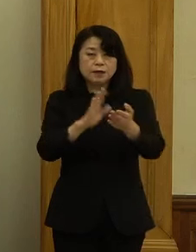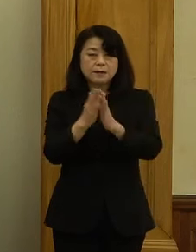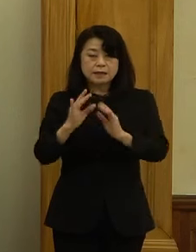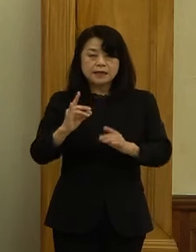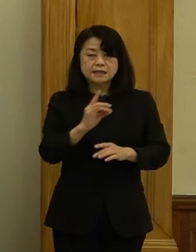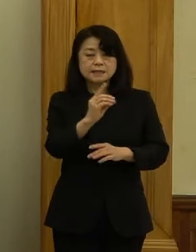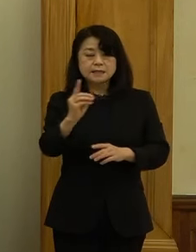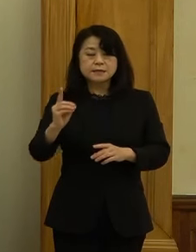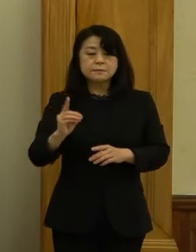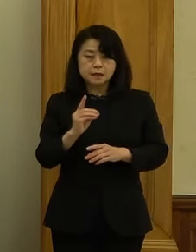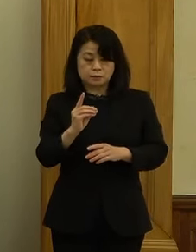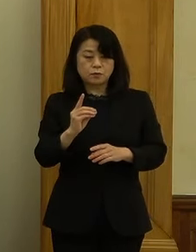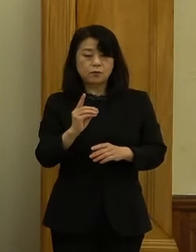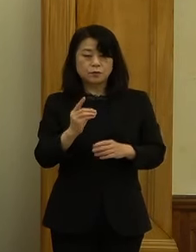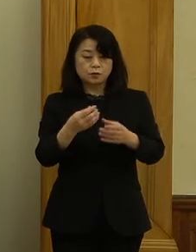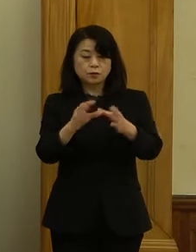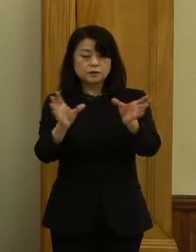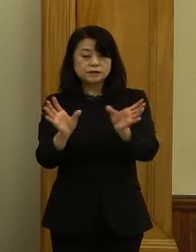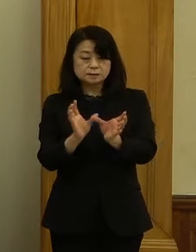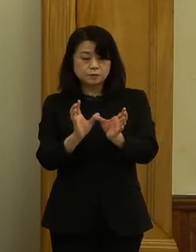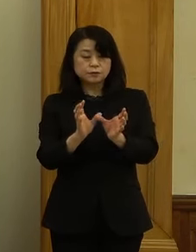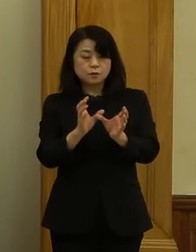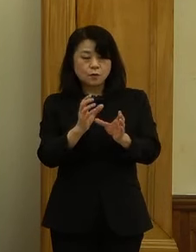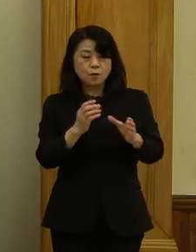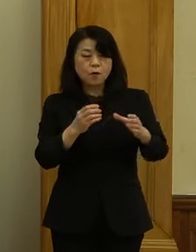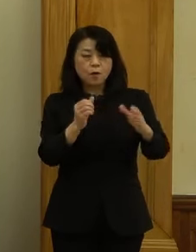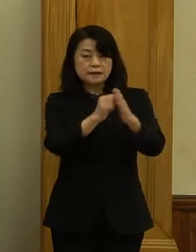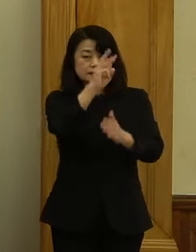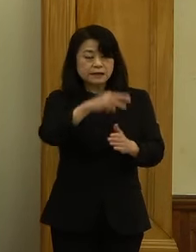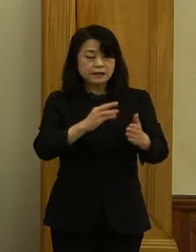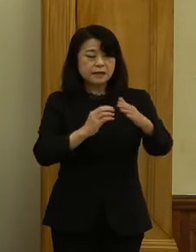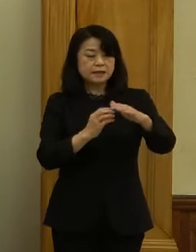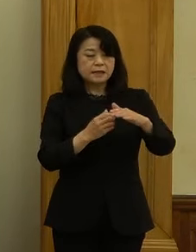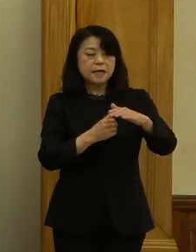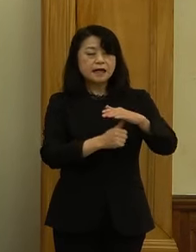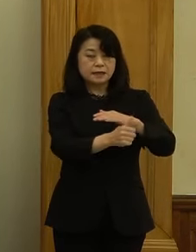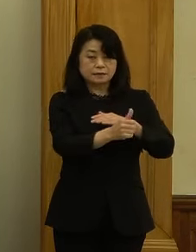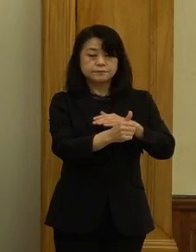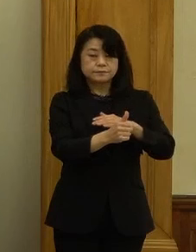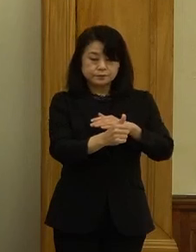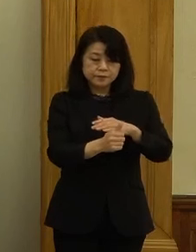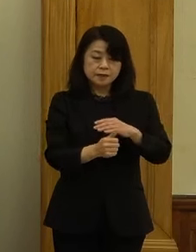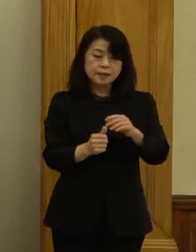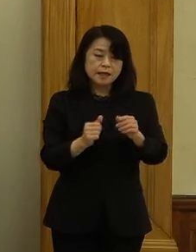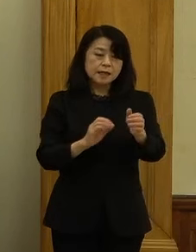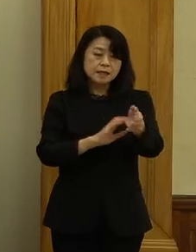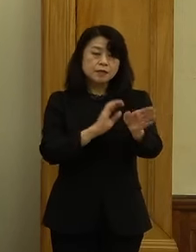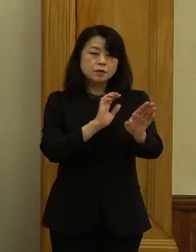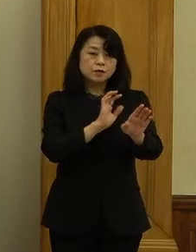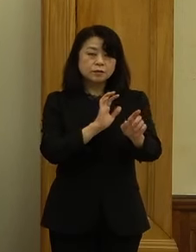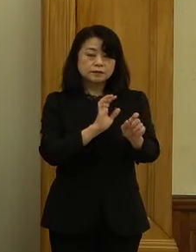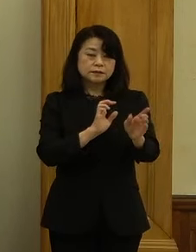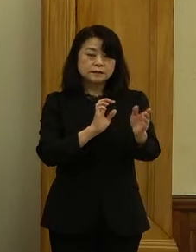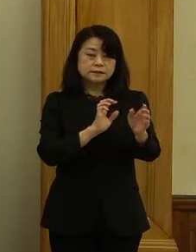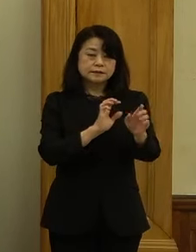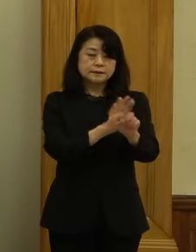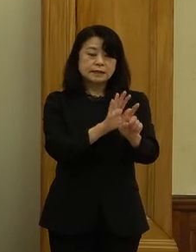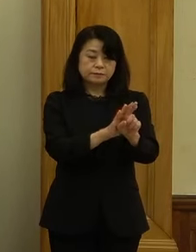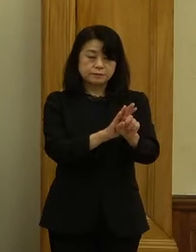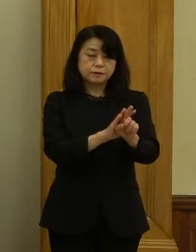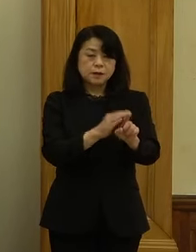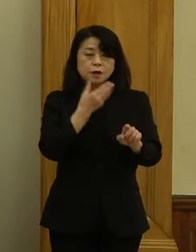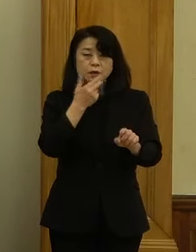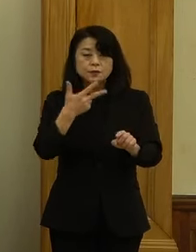災害派遣医療チームを石川県に派遣するなど医療支援を行うとともに12日からは福祉チームである